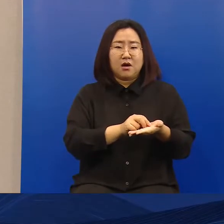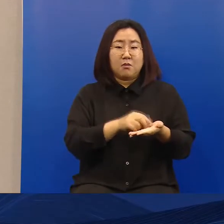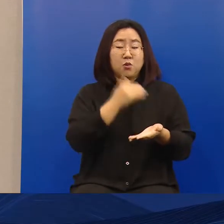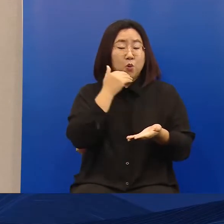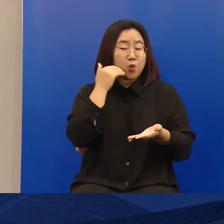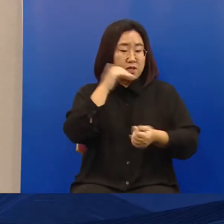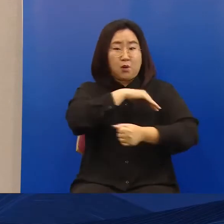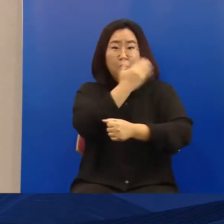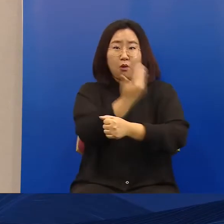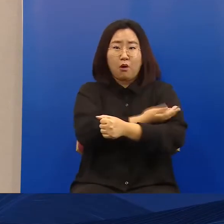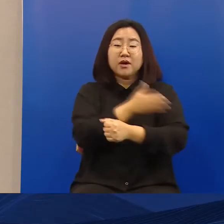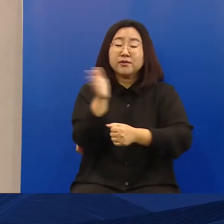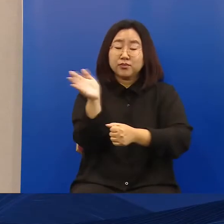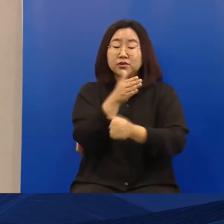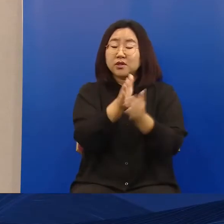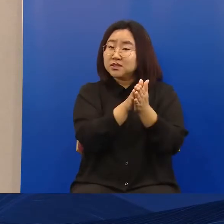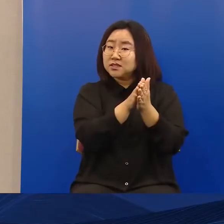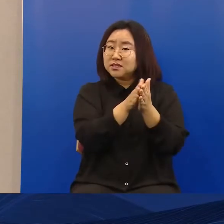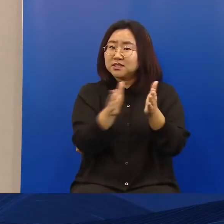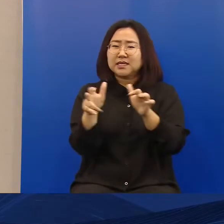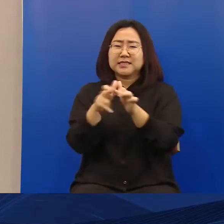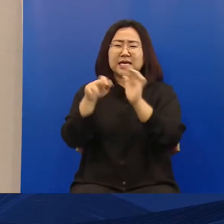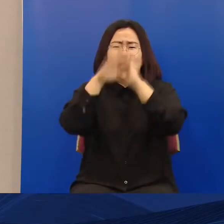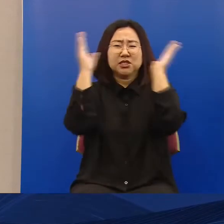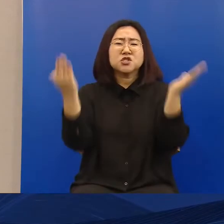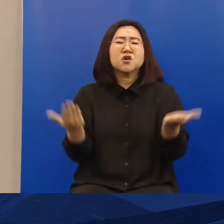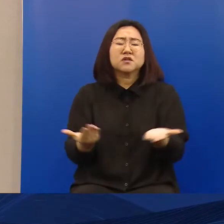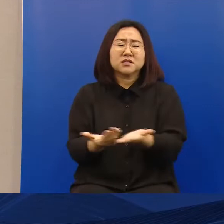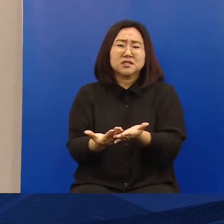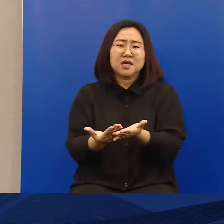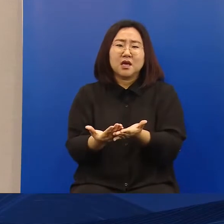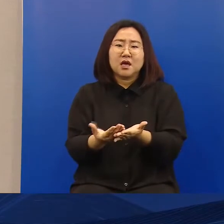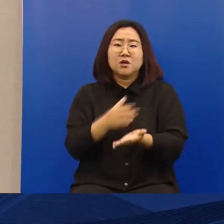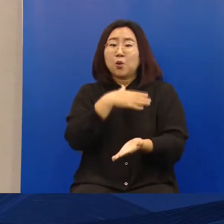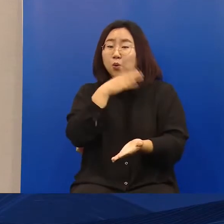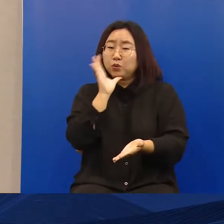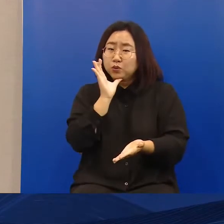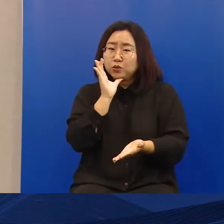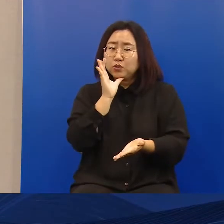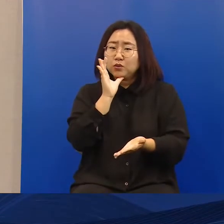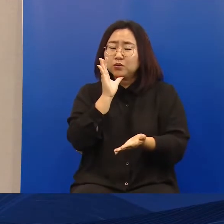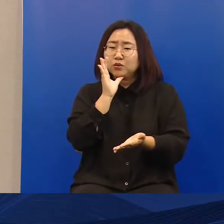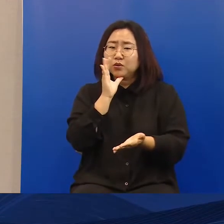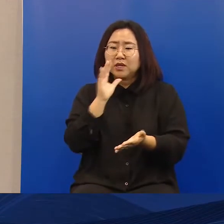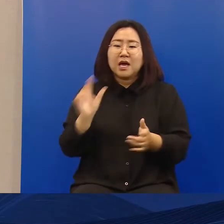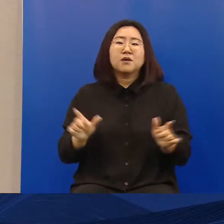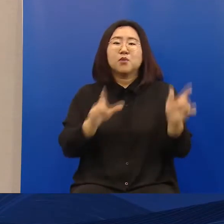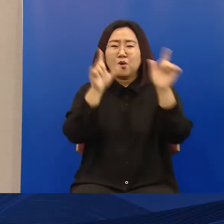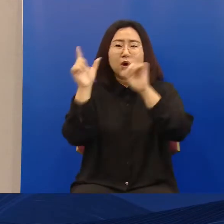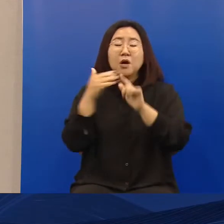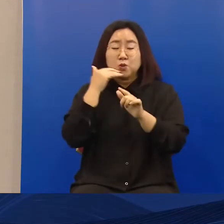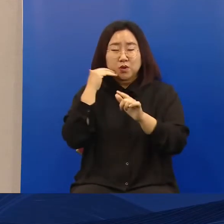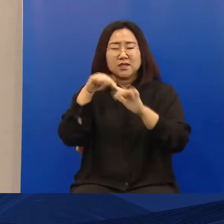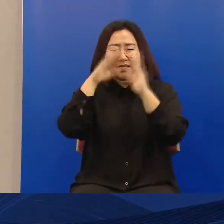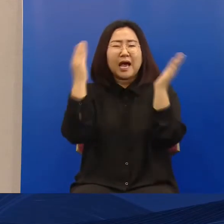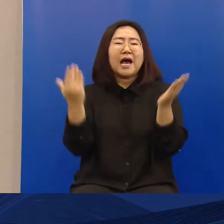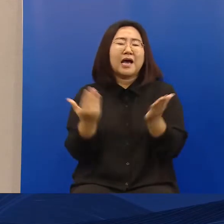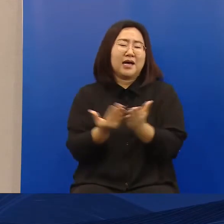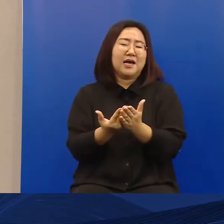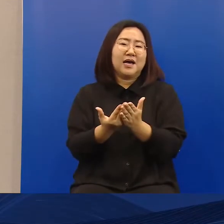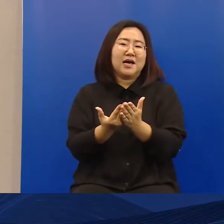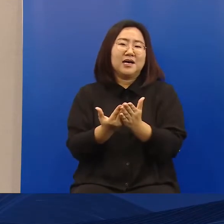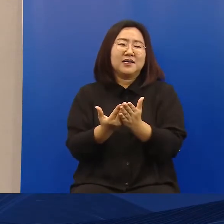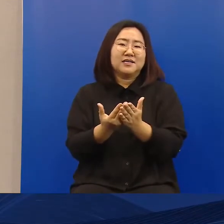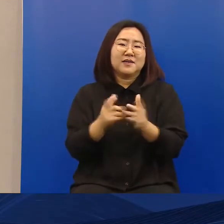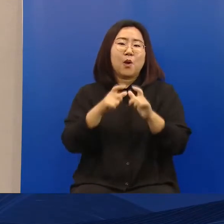농인들의 이런 권리부터 시작해서 우리가 장애인 전체 또 노인들 이런 삶의 영역으로 우리가 확장돼 나가는